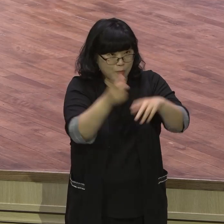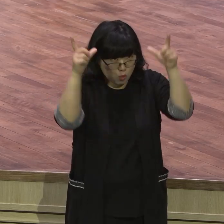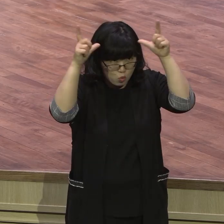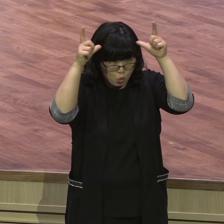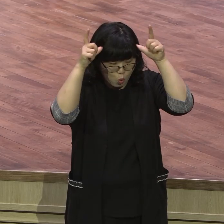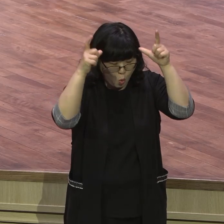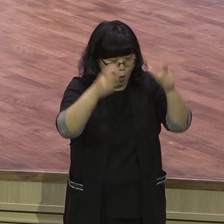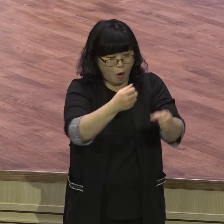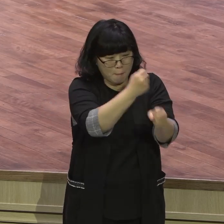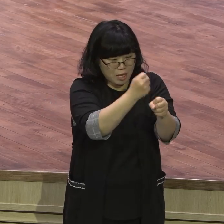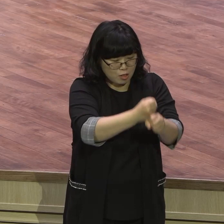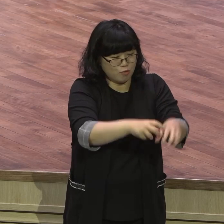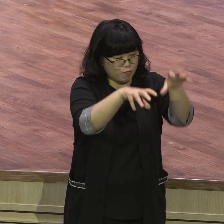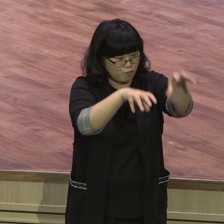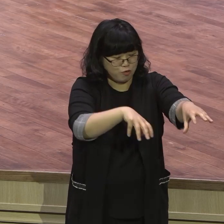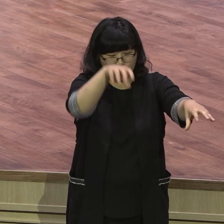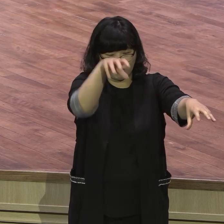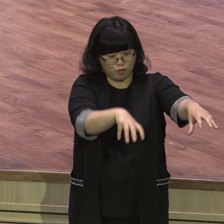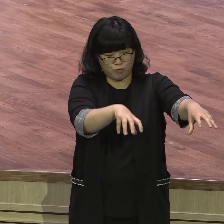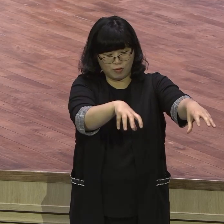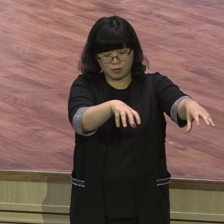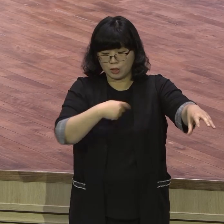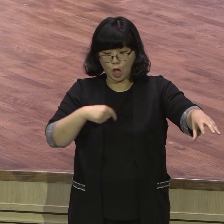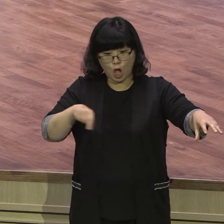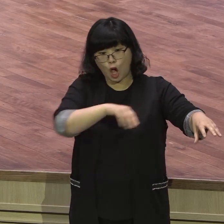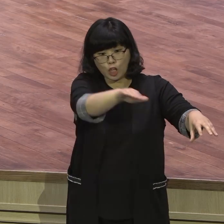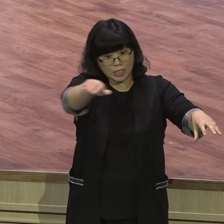맹절때마다 예루살렘 남쪽 내려갈 거 없다.